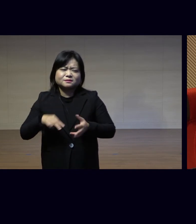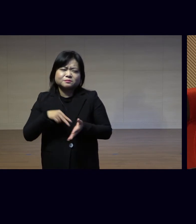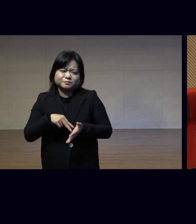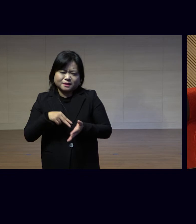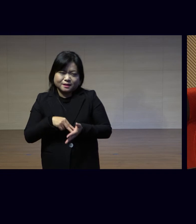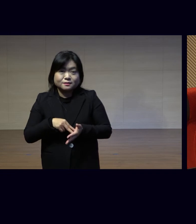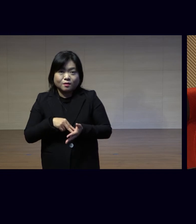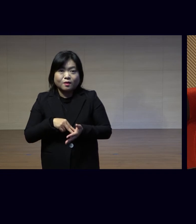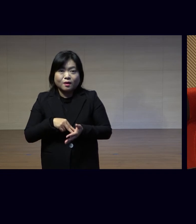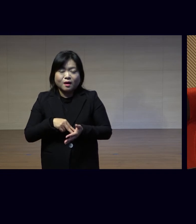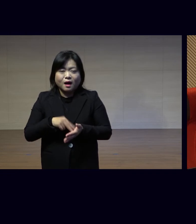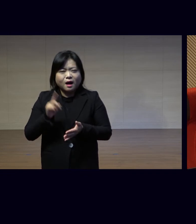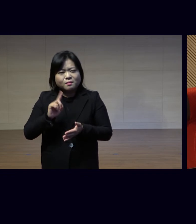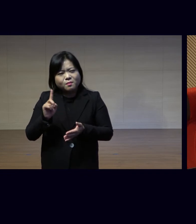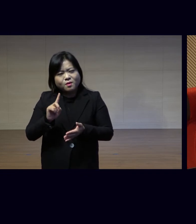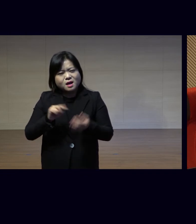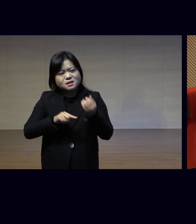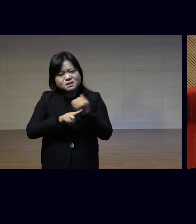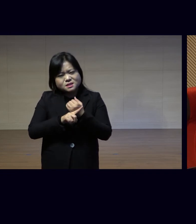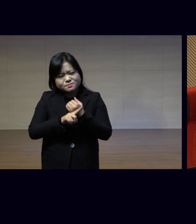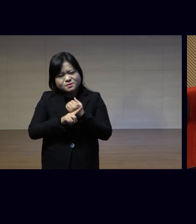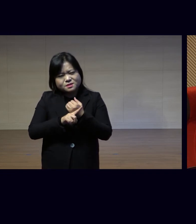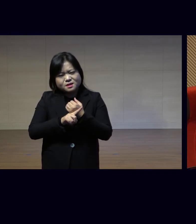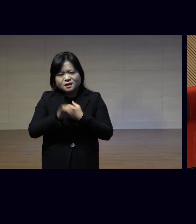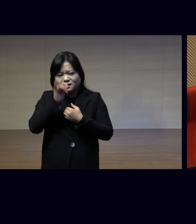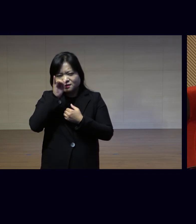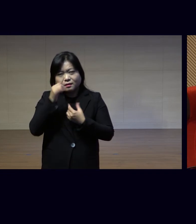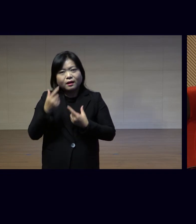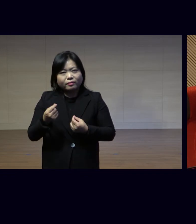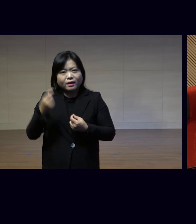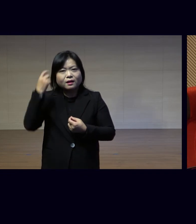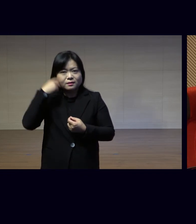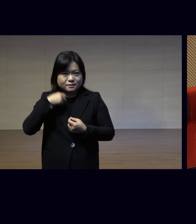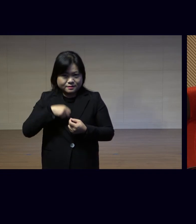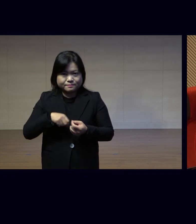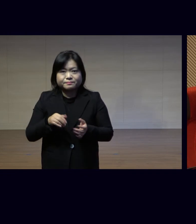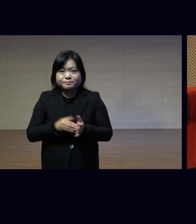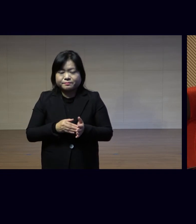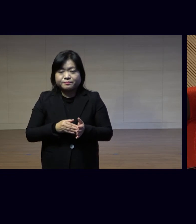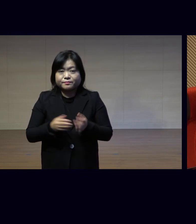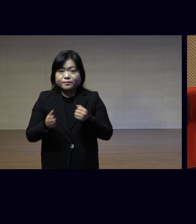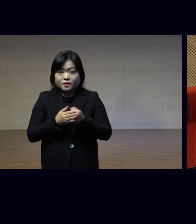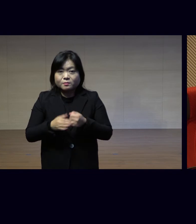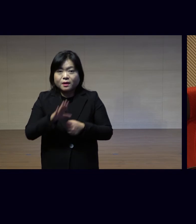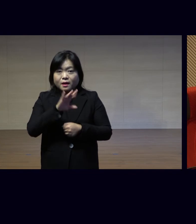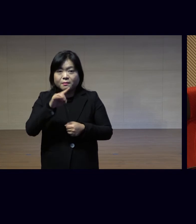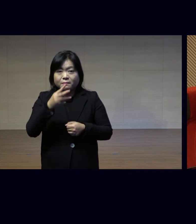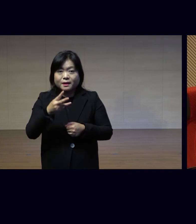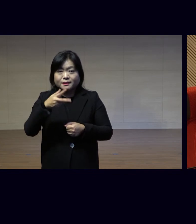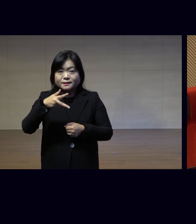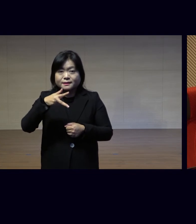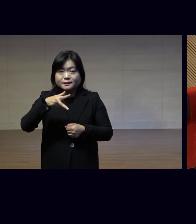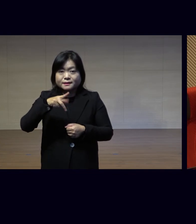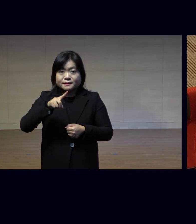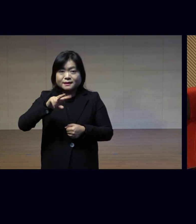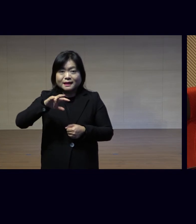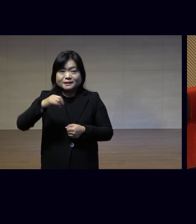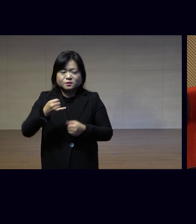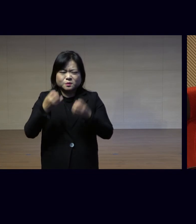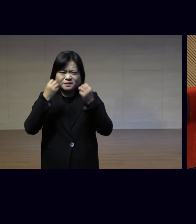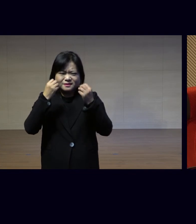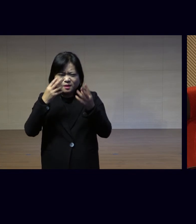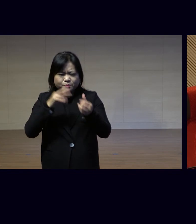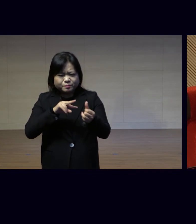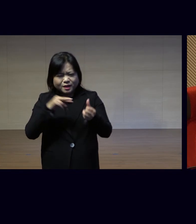한번 뭔가 한번 의미를 찾아볼 수 있는 게 아닐까. 그런 의미에서는 발자크도 새롭게 좀 조명될 필요가